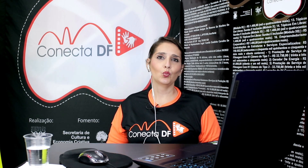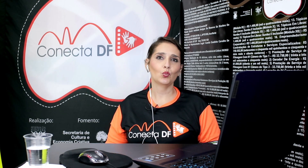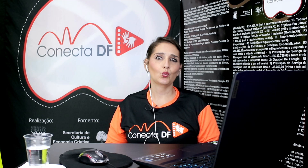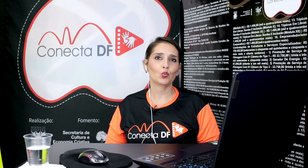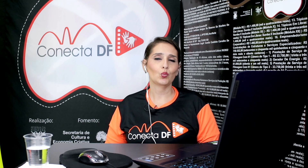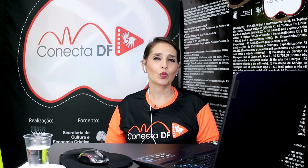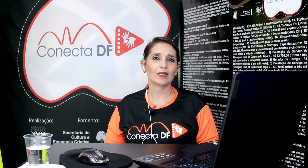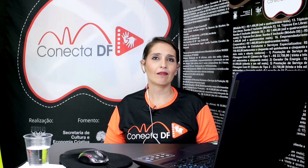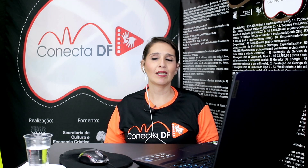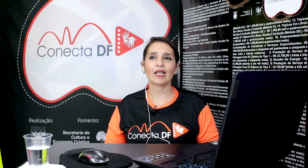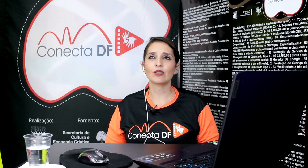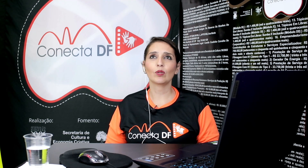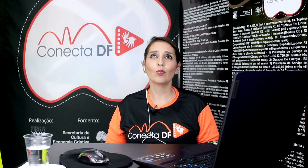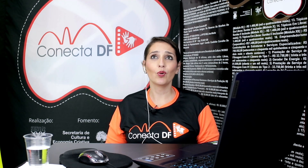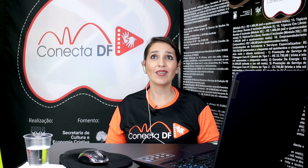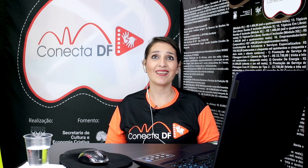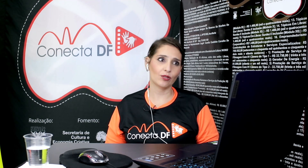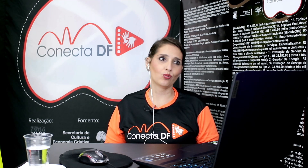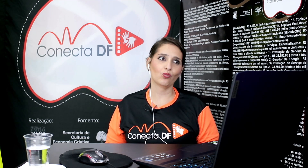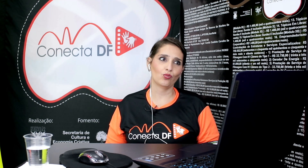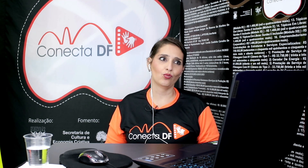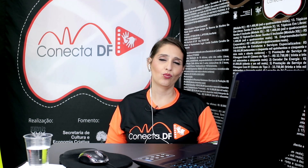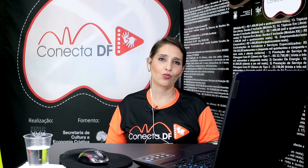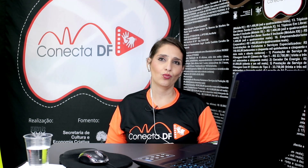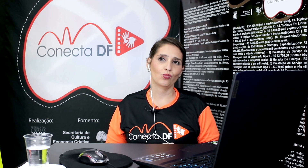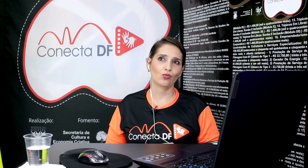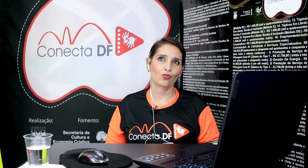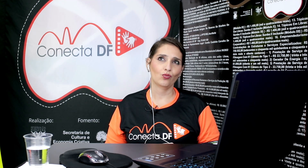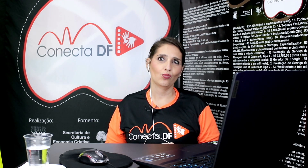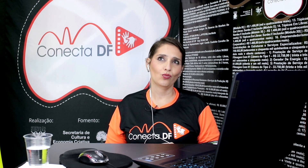lembro. Na verdade, eu não conheço.